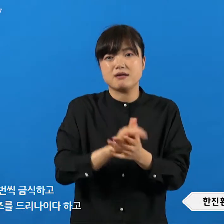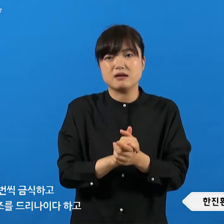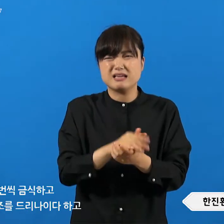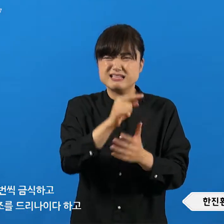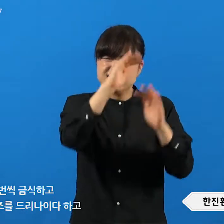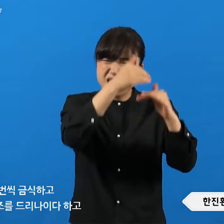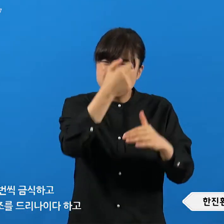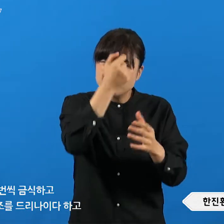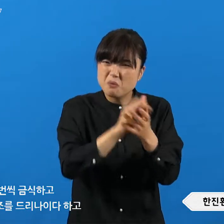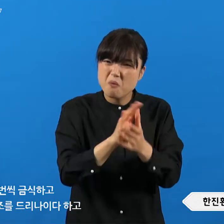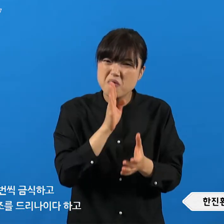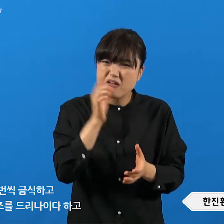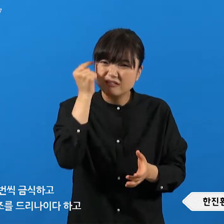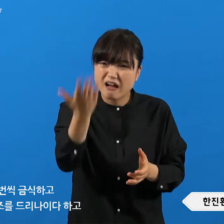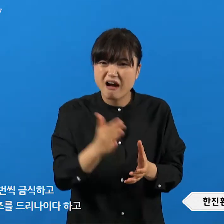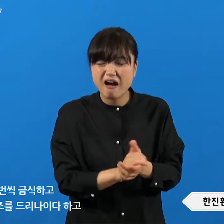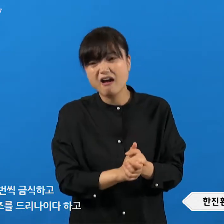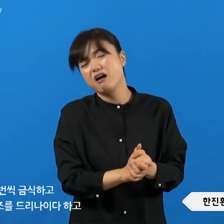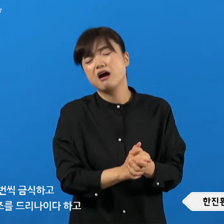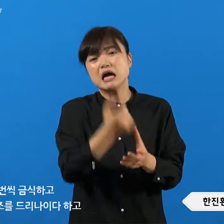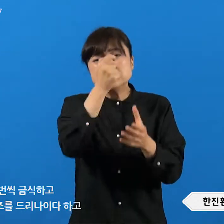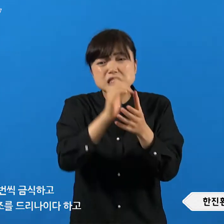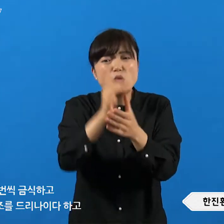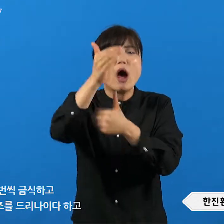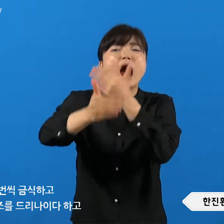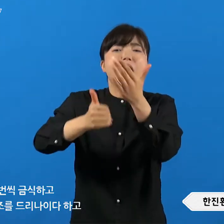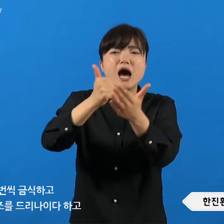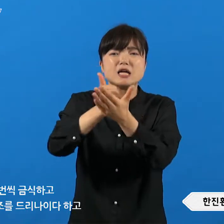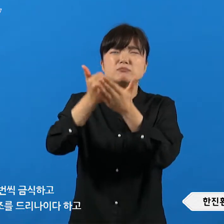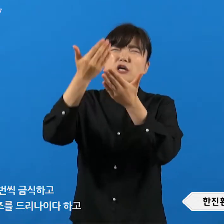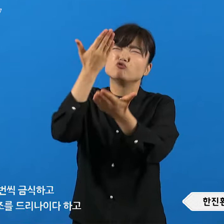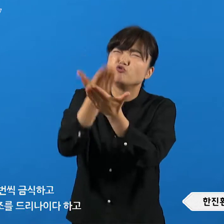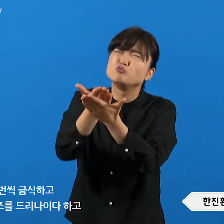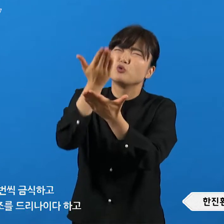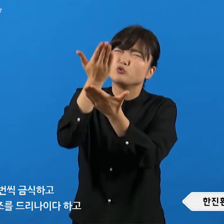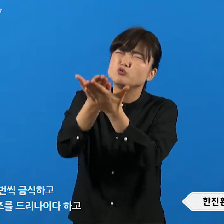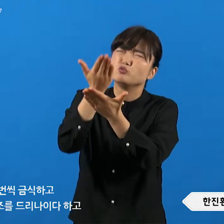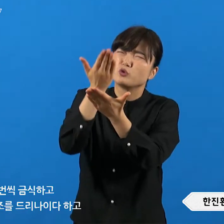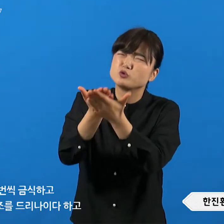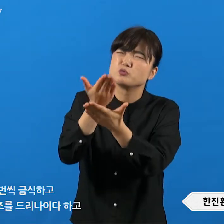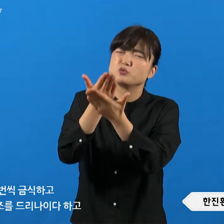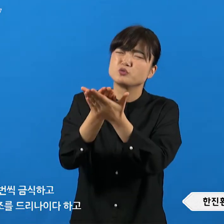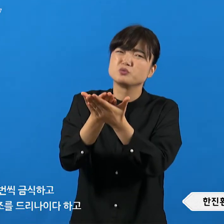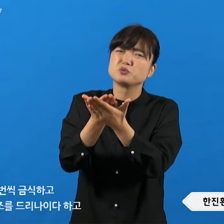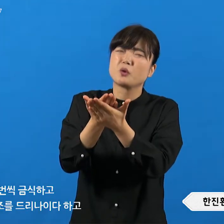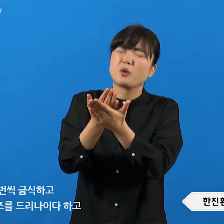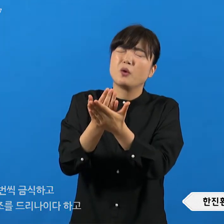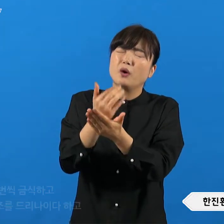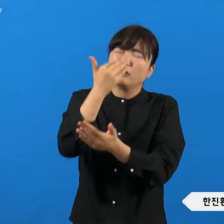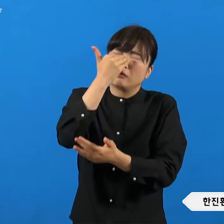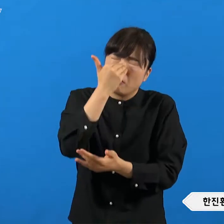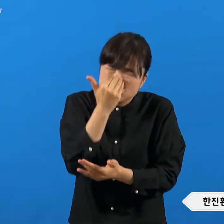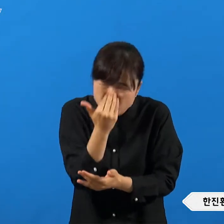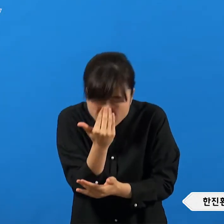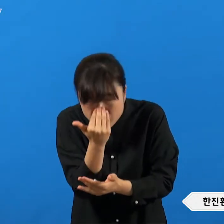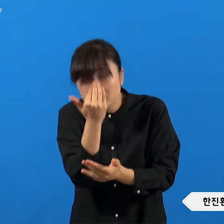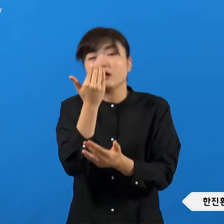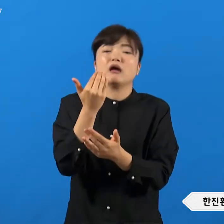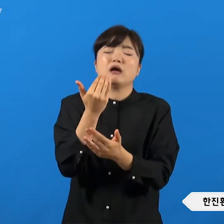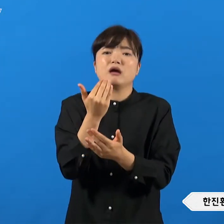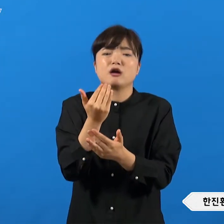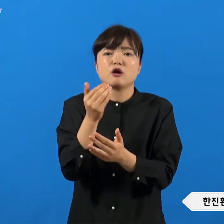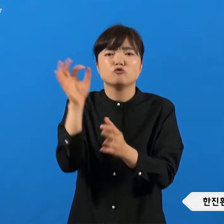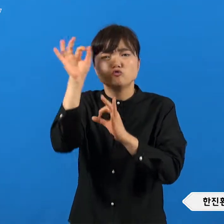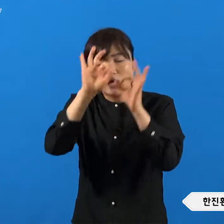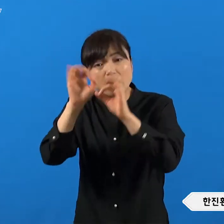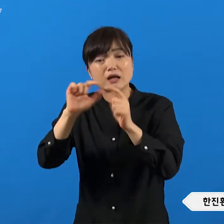이게 기도입니까? 기도는 하나님께 뭘 주십시오 간구하고 겸손하게 그러는 게 기도지. 이게